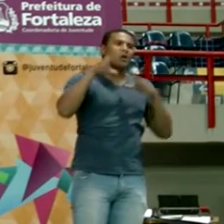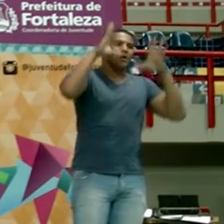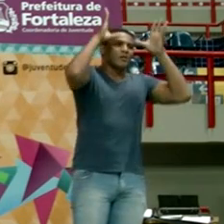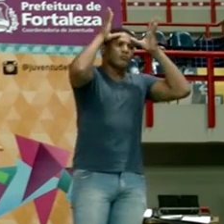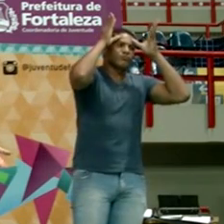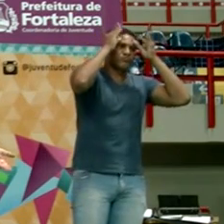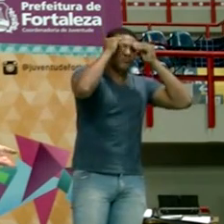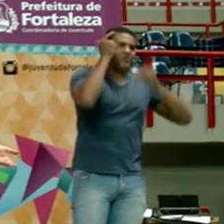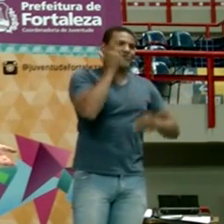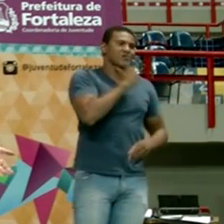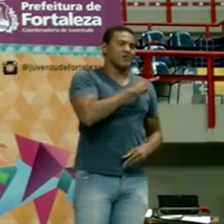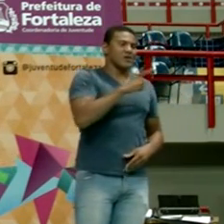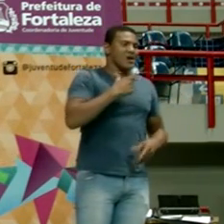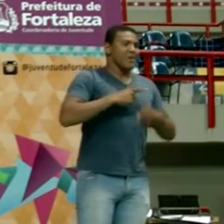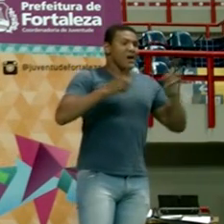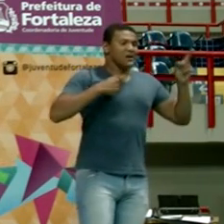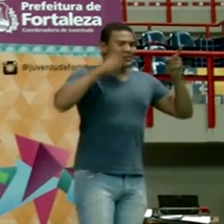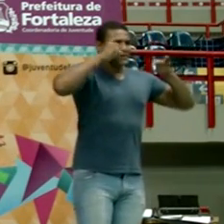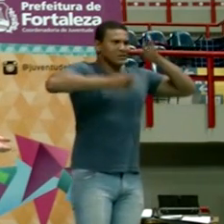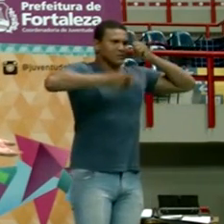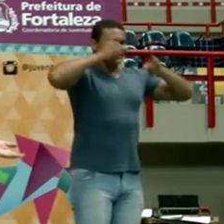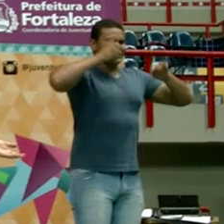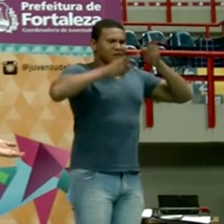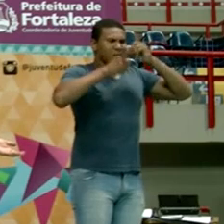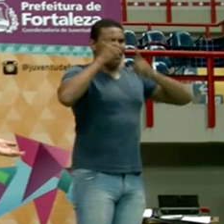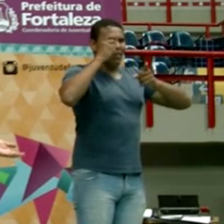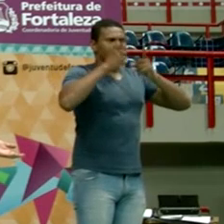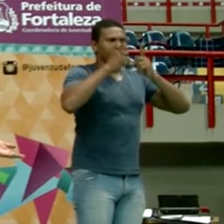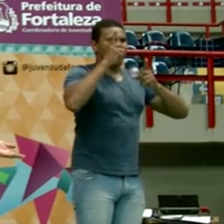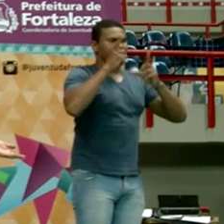E governou pouco Dom Pedro I, né? Governou